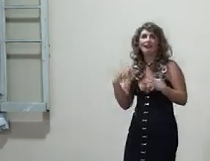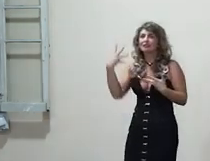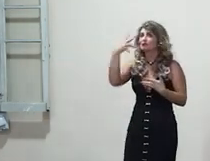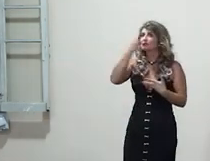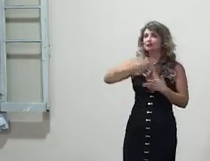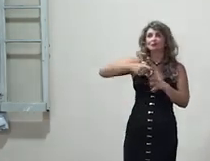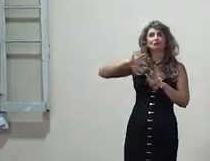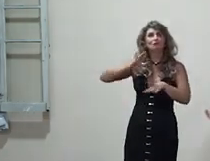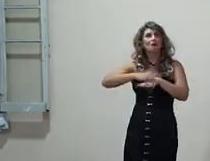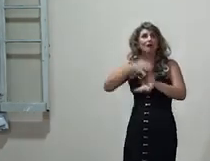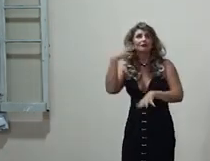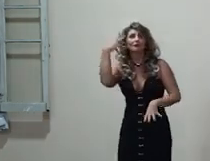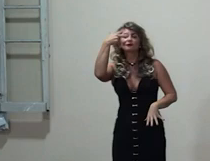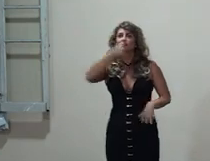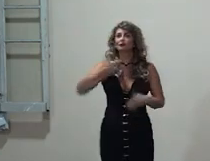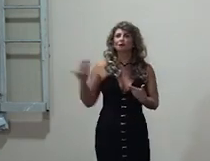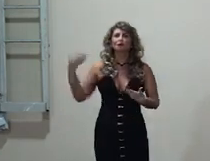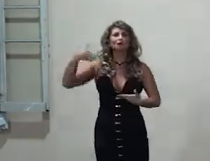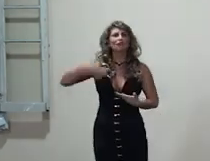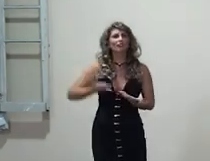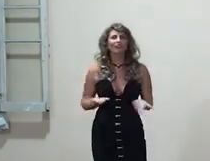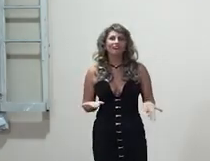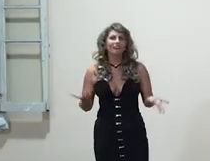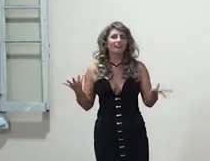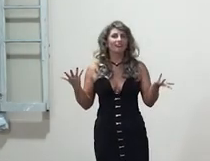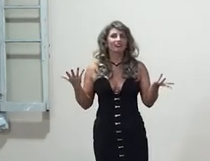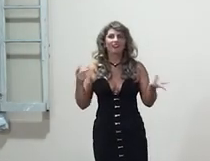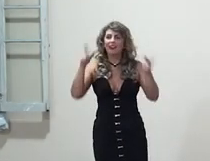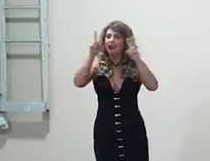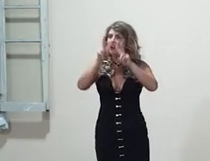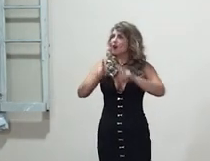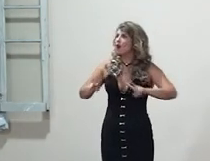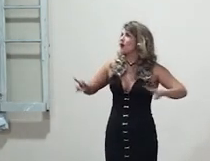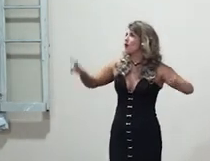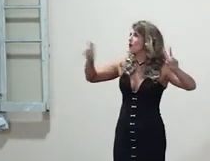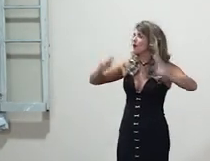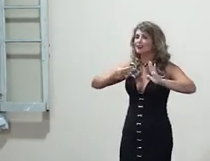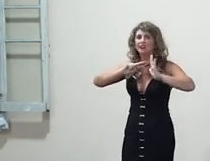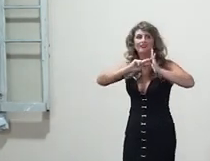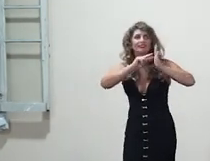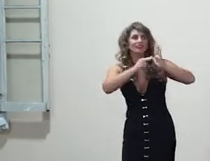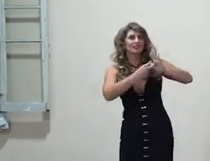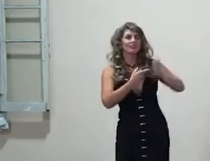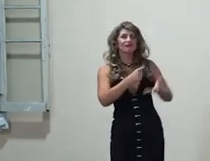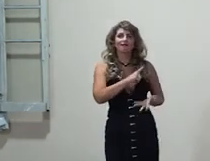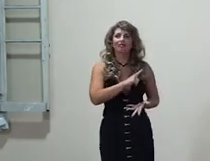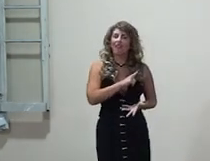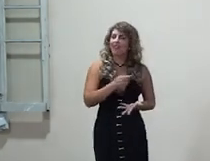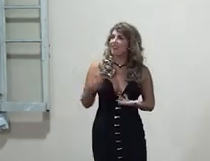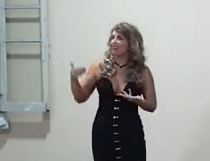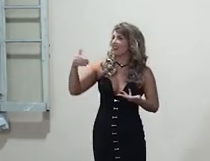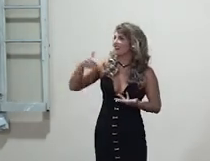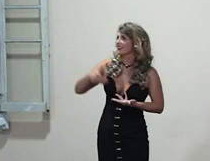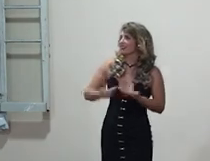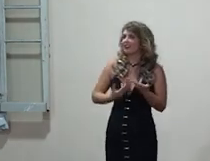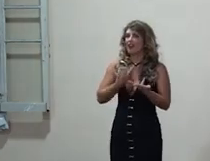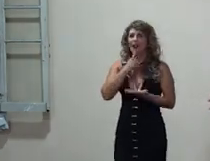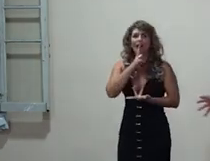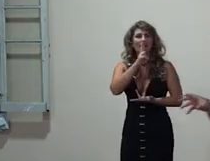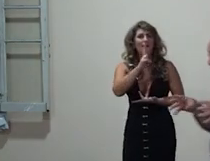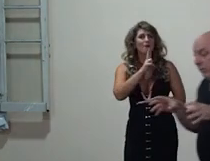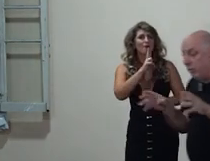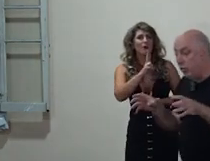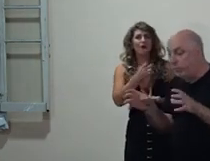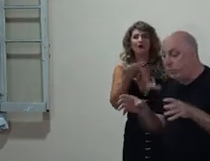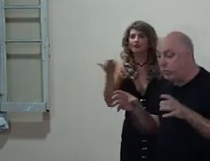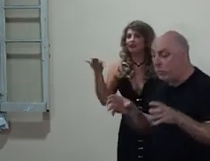de quando eu estive, né? Olha a significação que se deu aqui, olha essa solução,